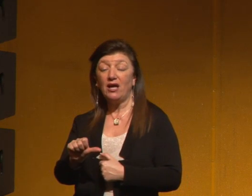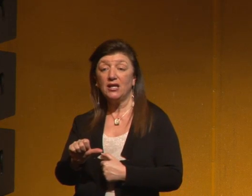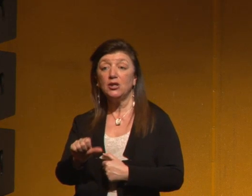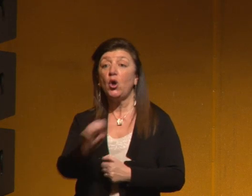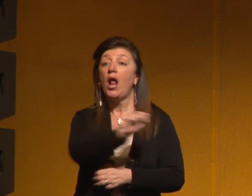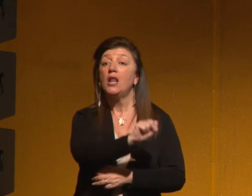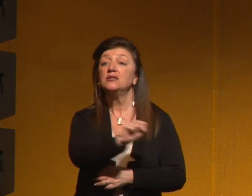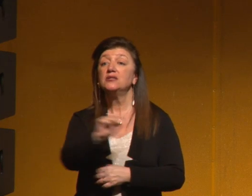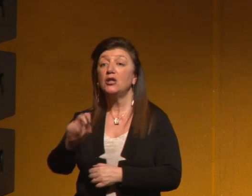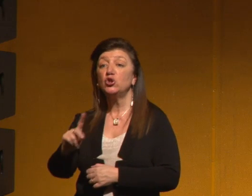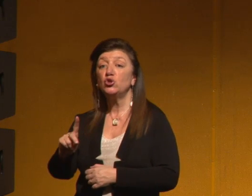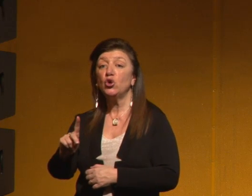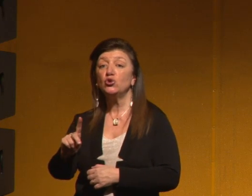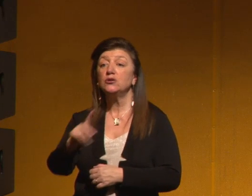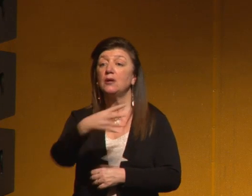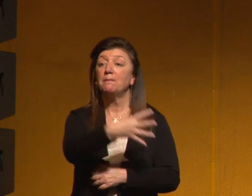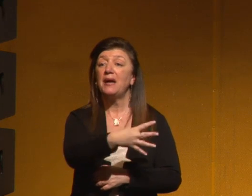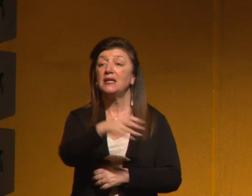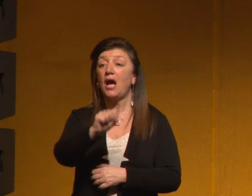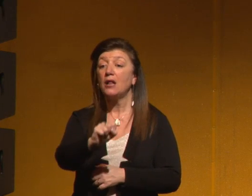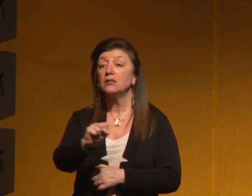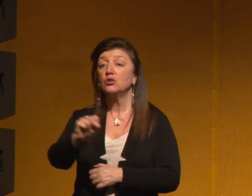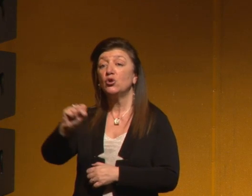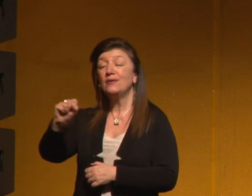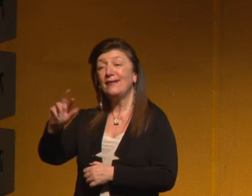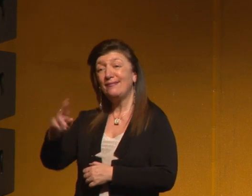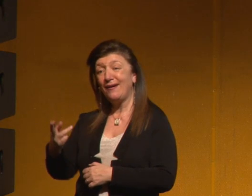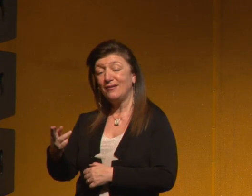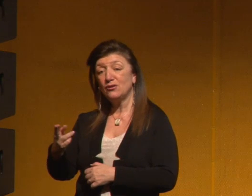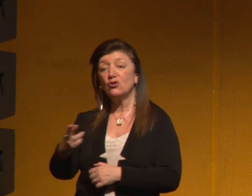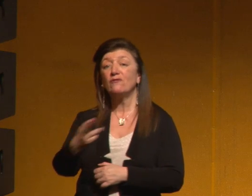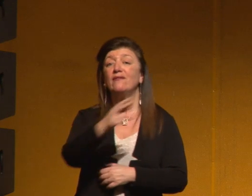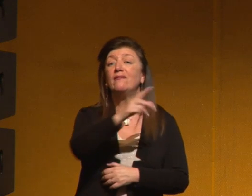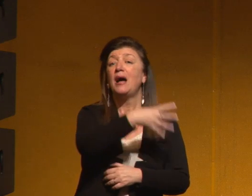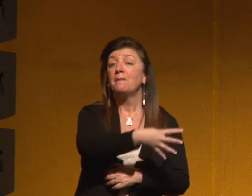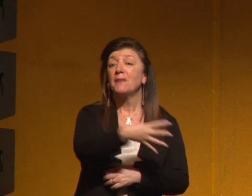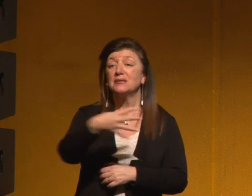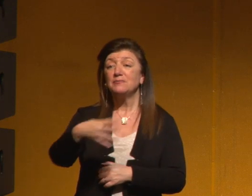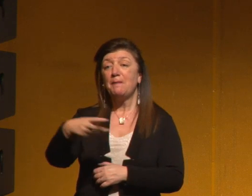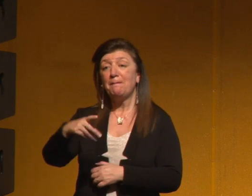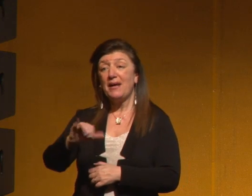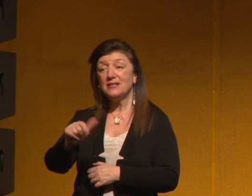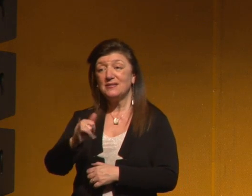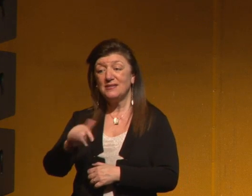dott.sa maria antonietta ritrovato ad andrea fin danno a massimiliano presti